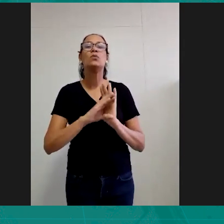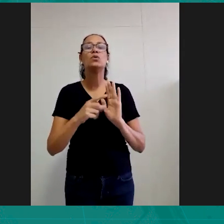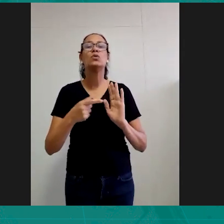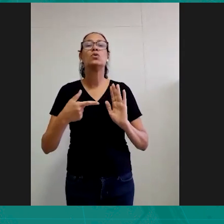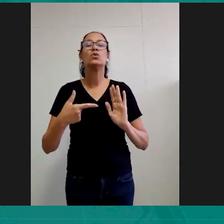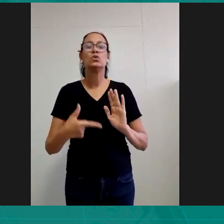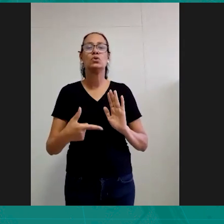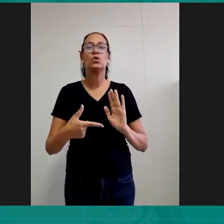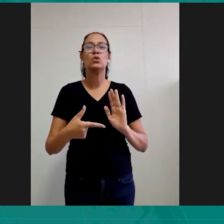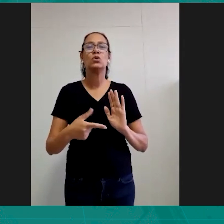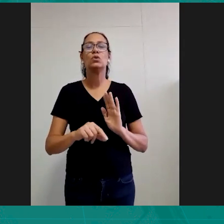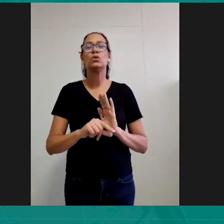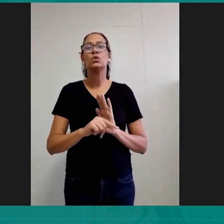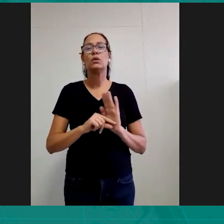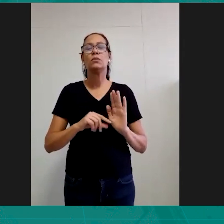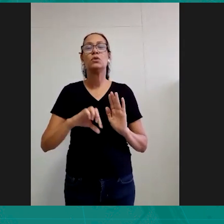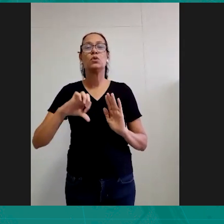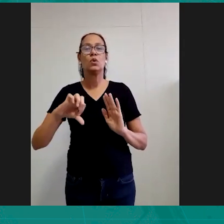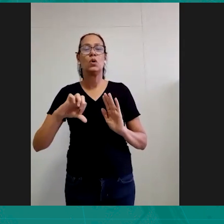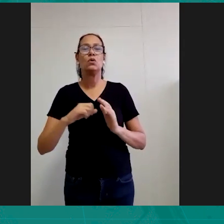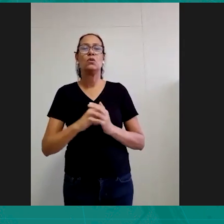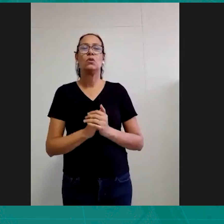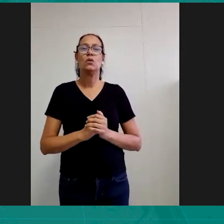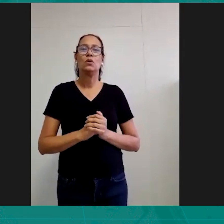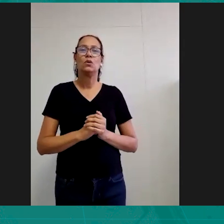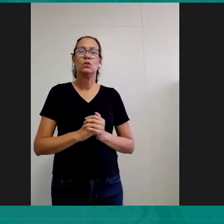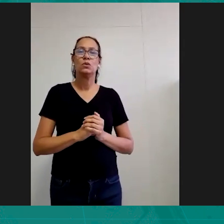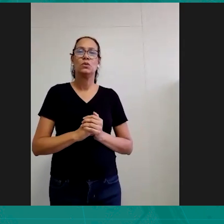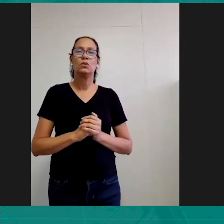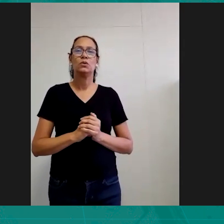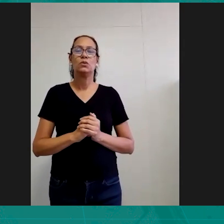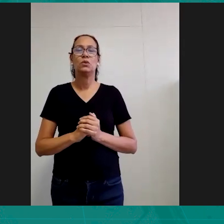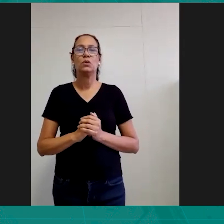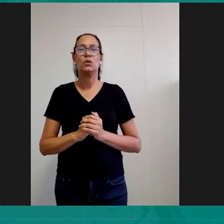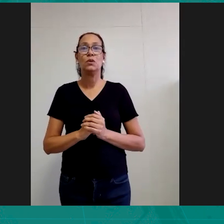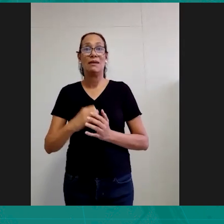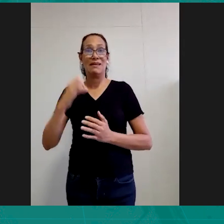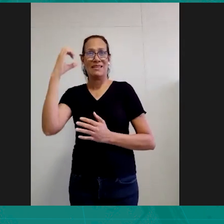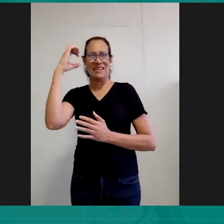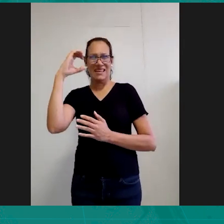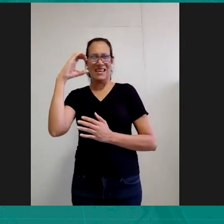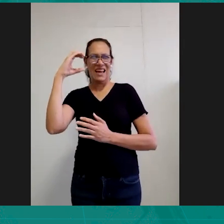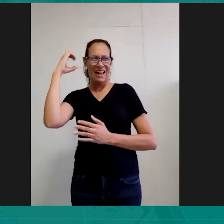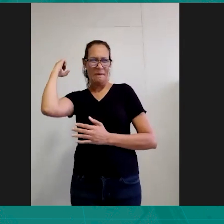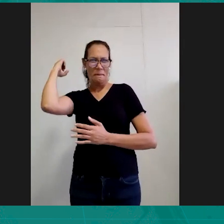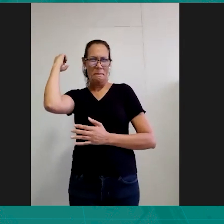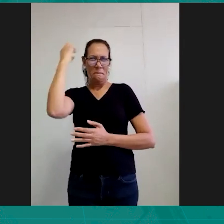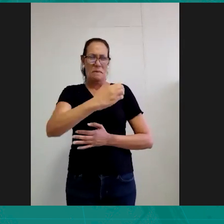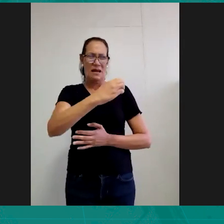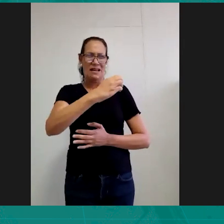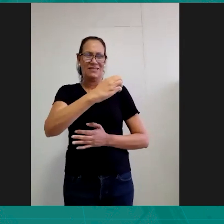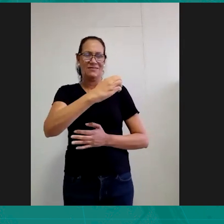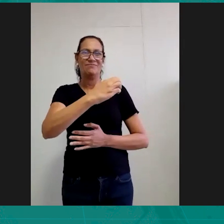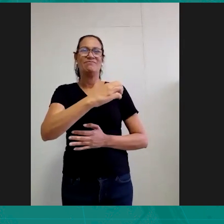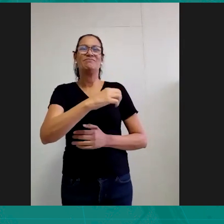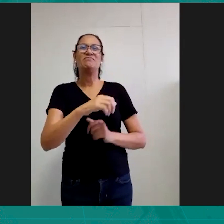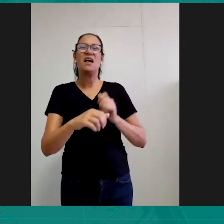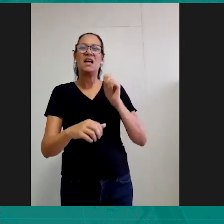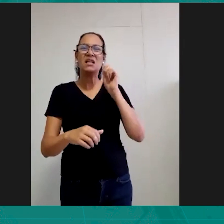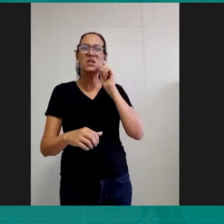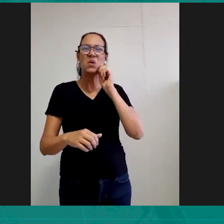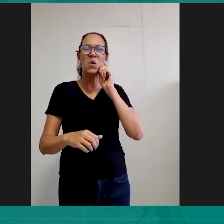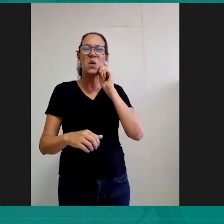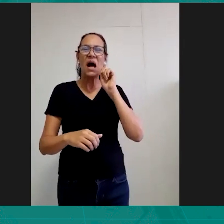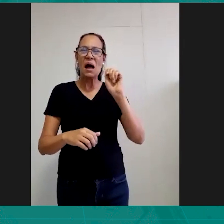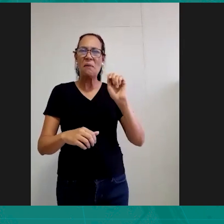por inveja, Satanás quer matar Jesus por inveja a Jesus. Mas ele